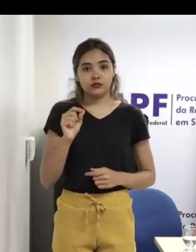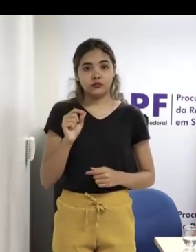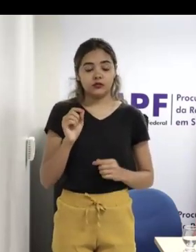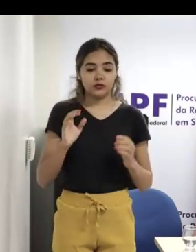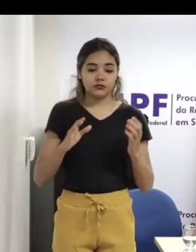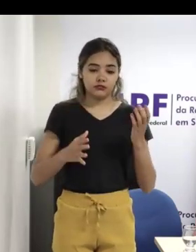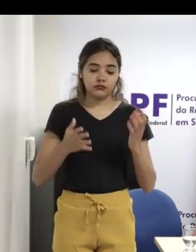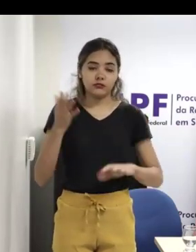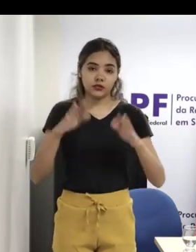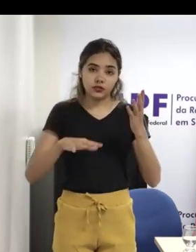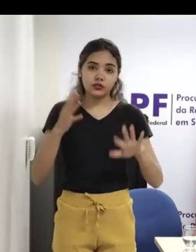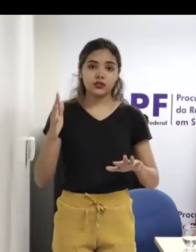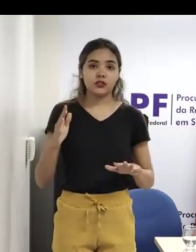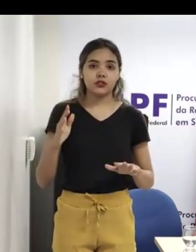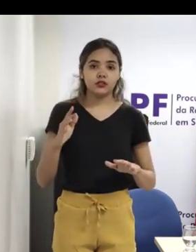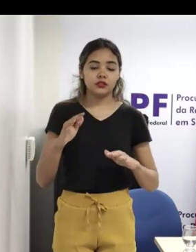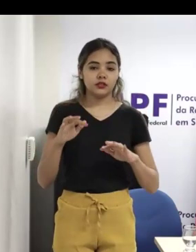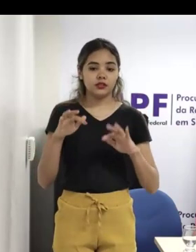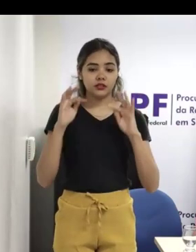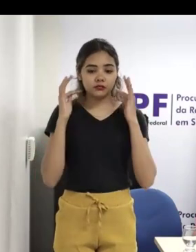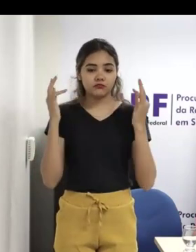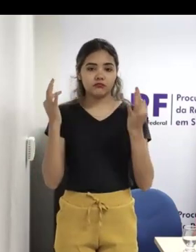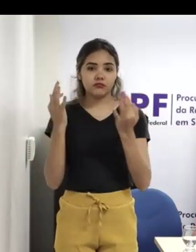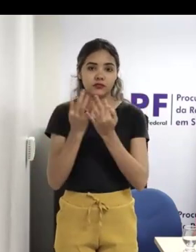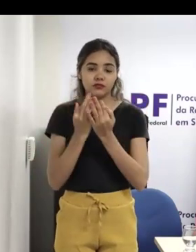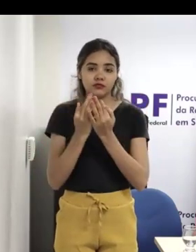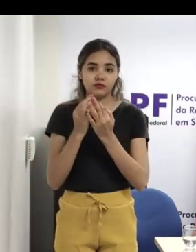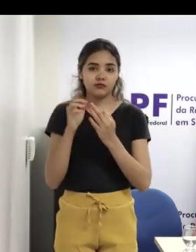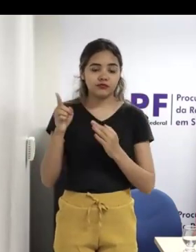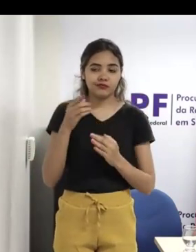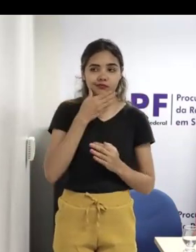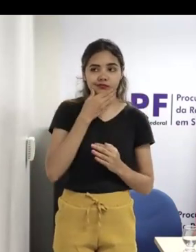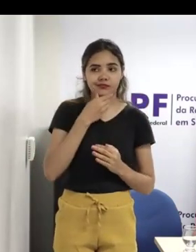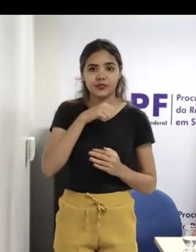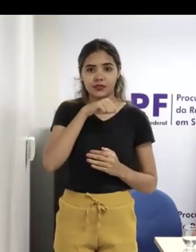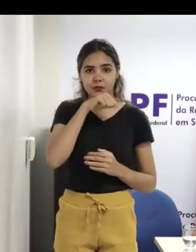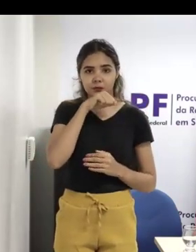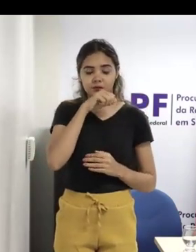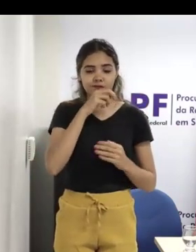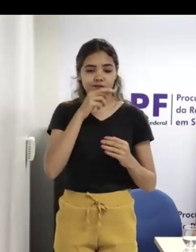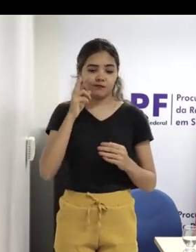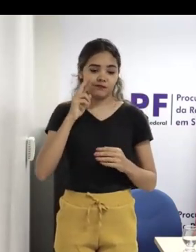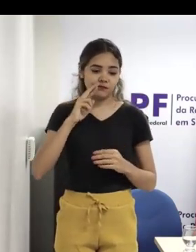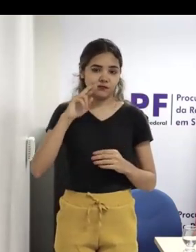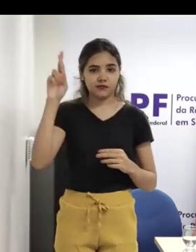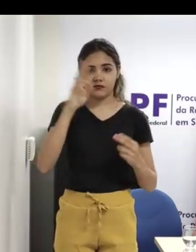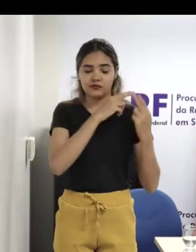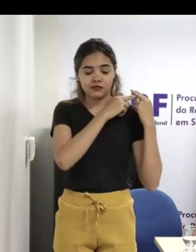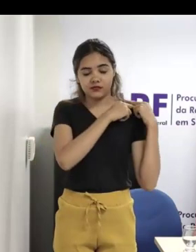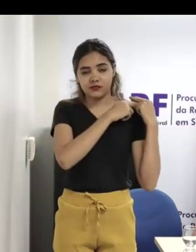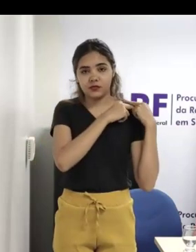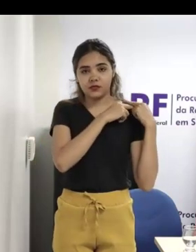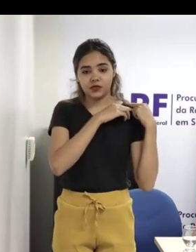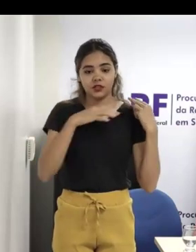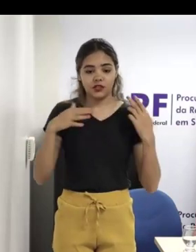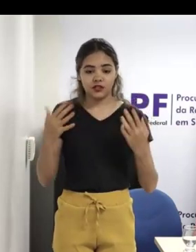os programas sociais aí eles são eh eles são essenciais então o Ministério